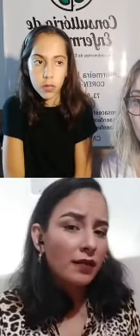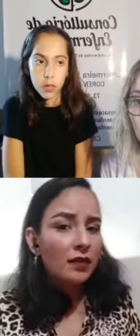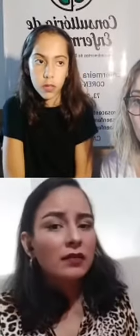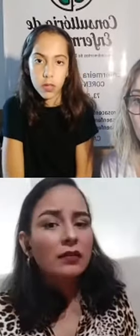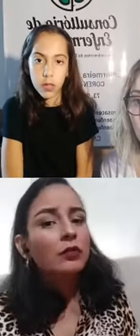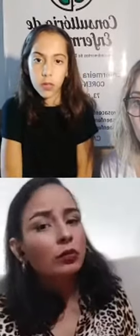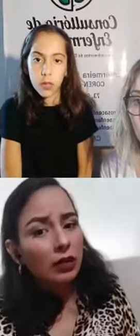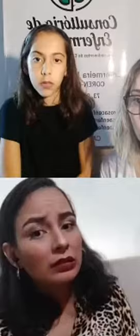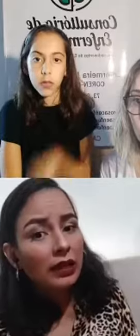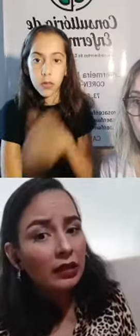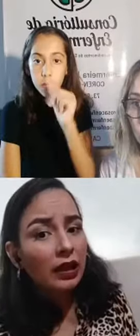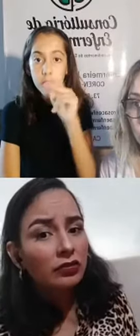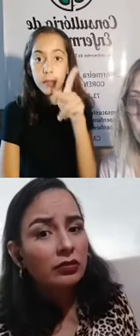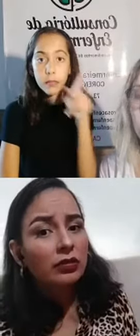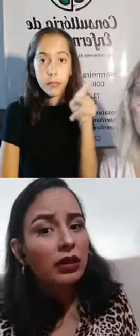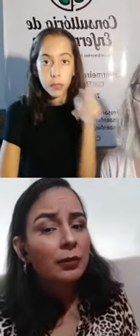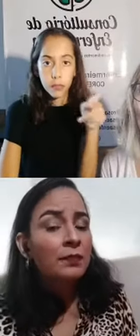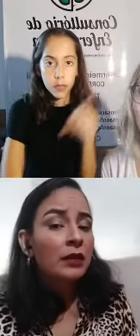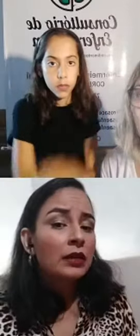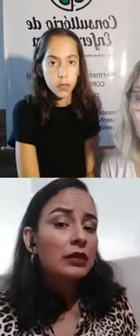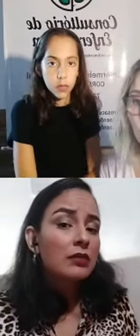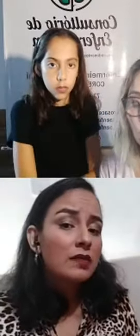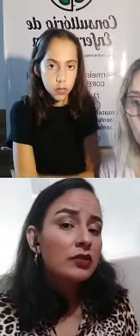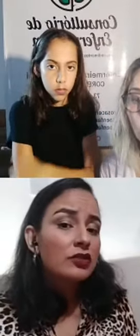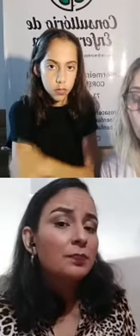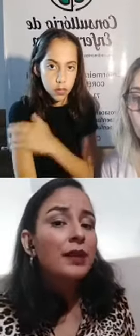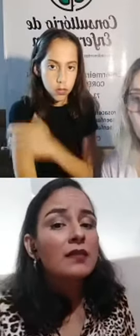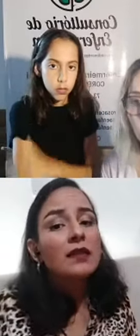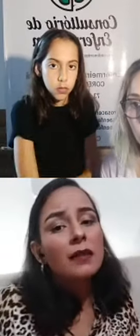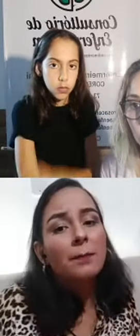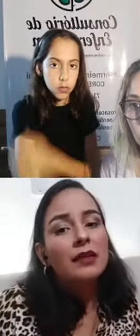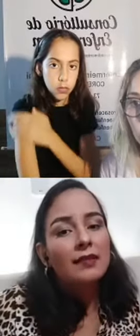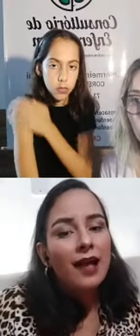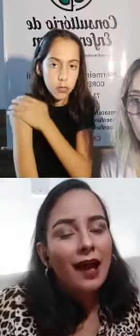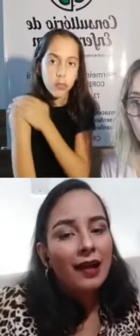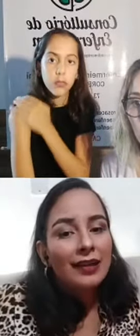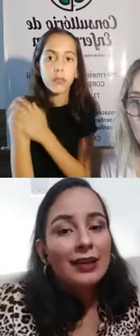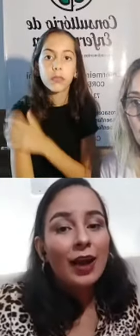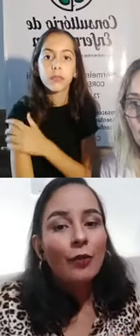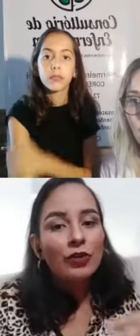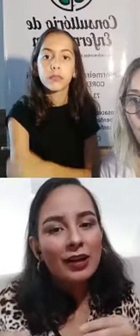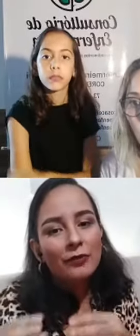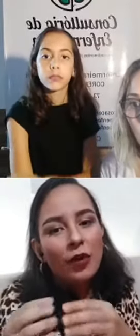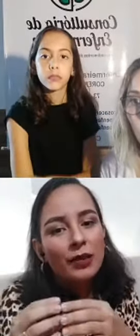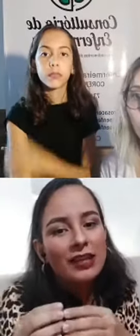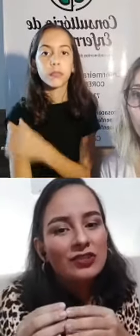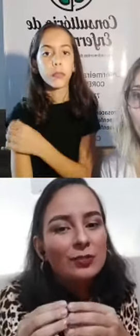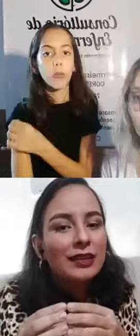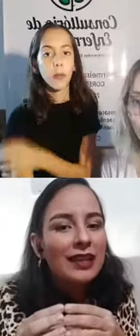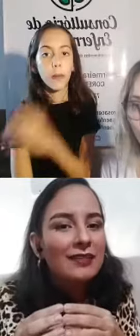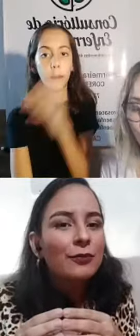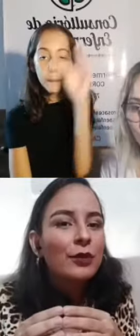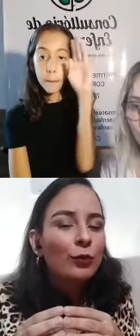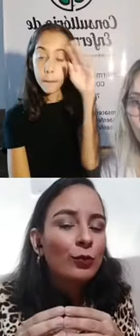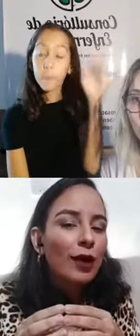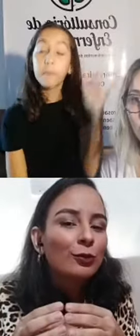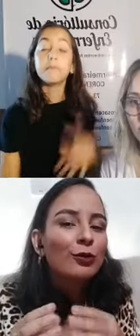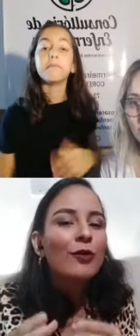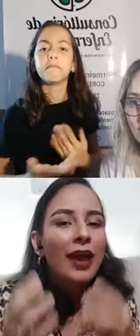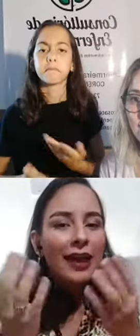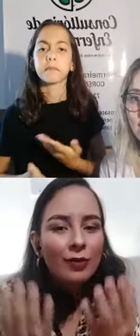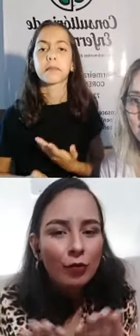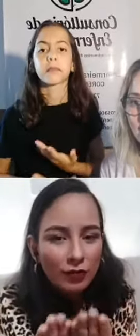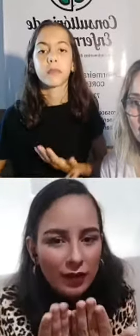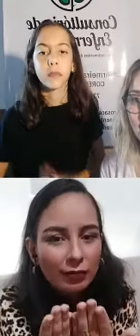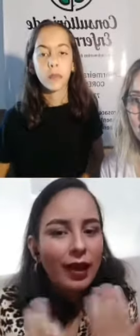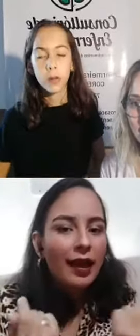mais acessível do que a internet, né? Exato. Então, assim, a gente precisa pensar que a única forma da gente manter esse vínculo com o aluno não